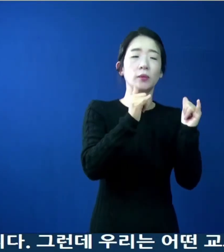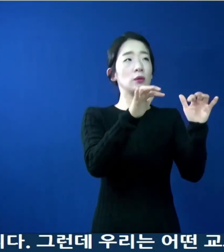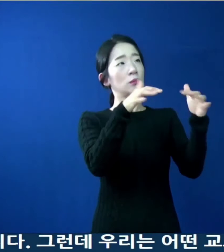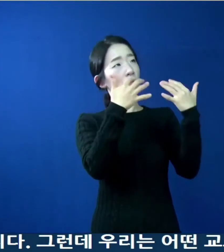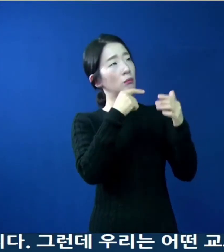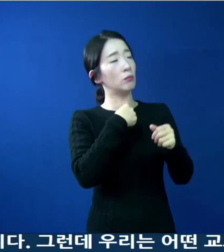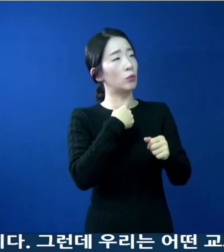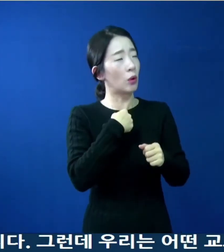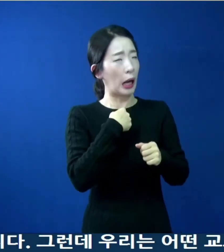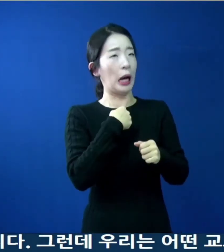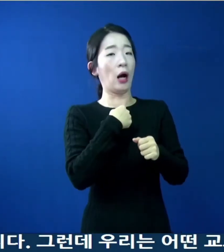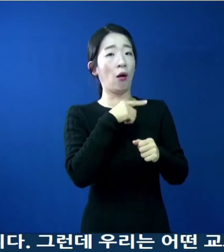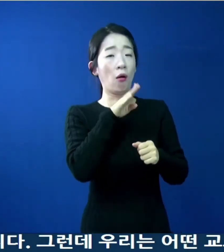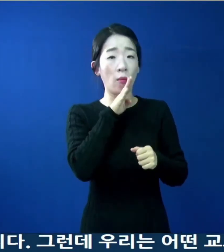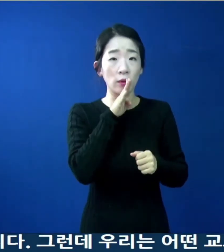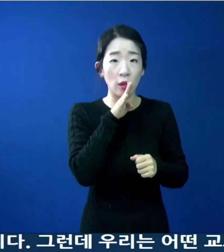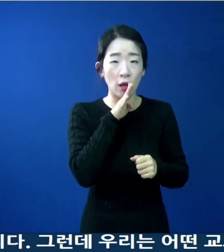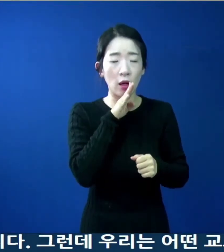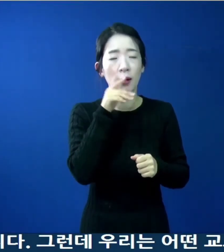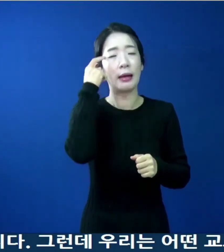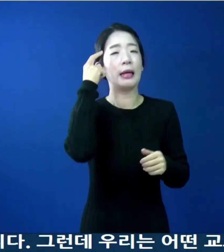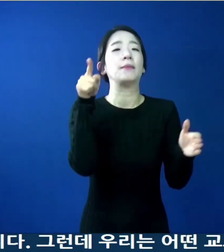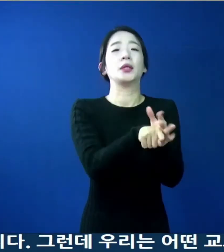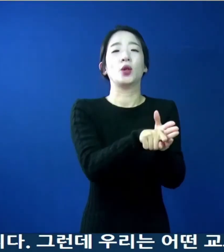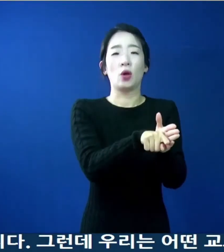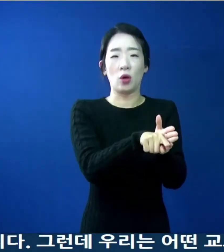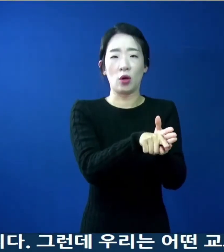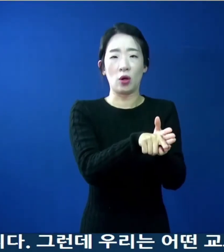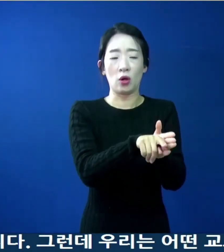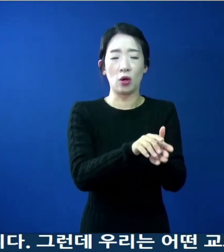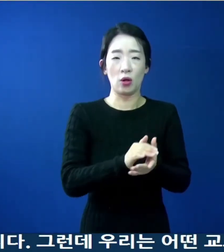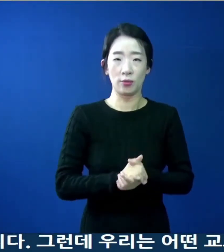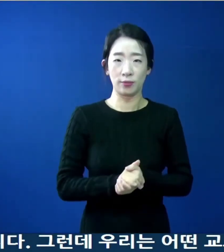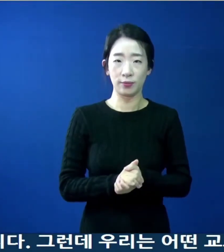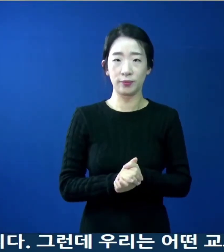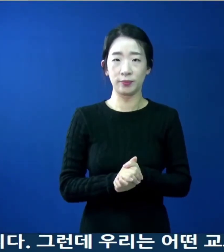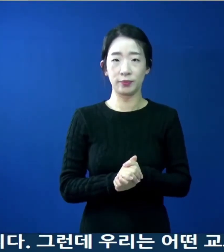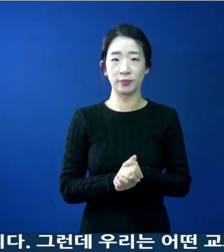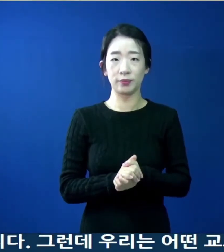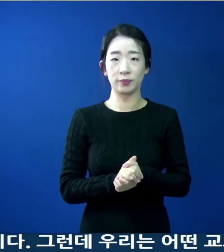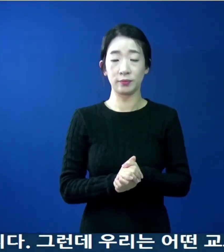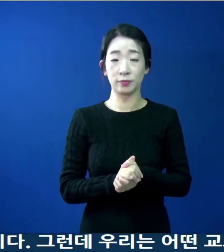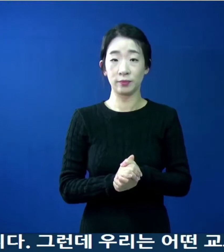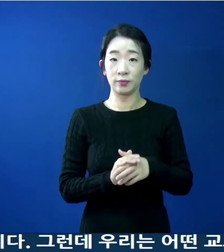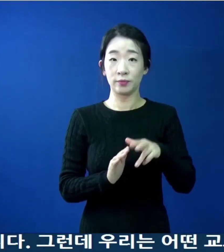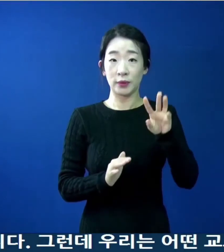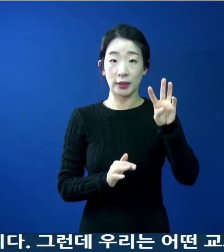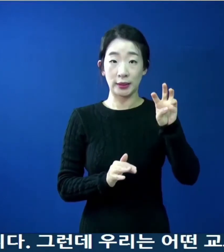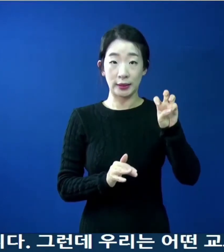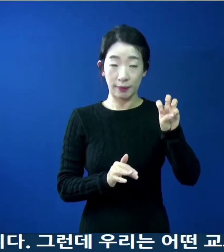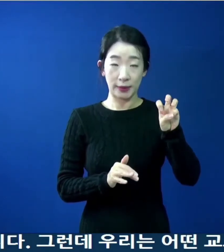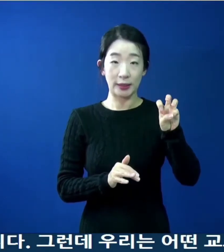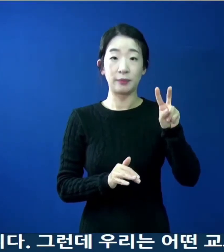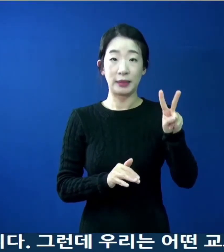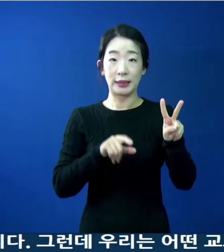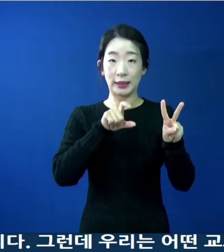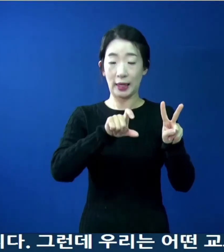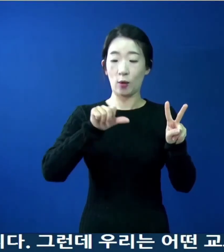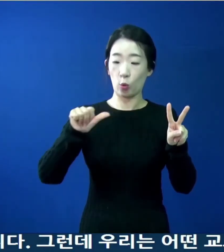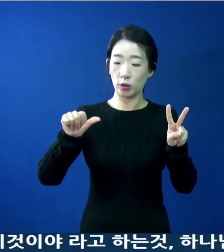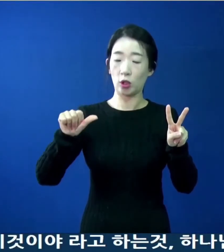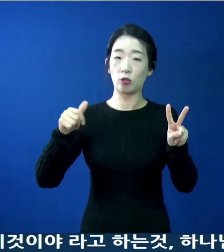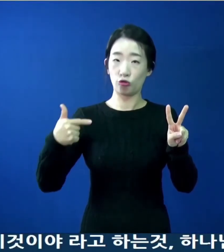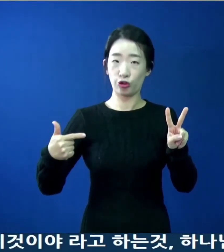숭배의 모습을 가질 수 있다는 겁니다. 자, 5절, 6절도 눈여겨봐야 됩니다.